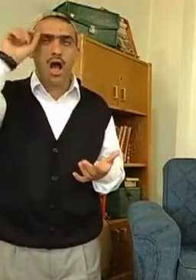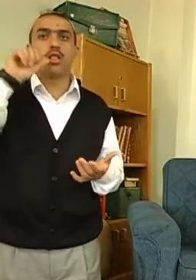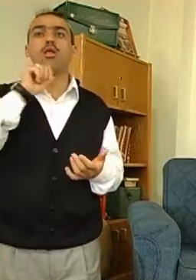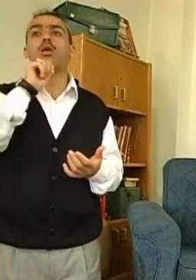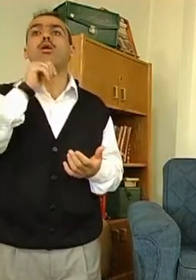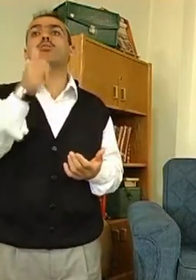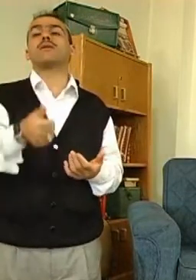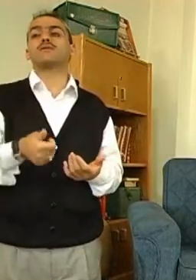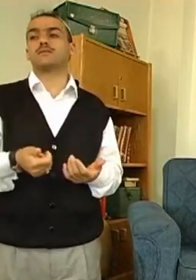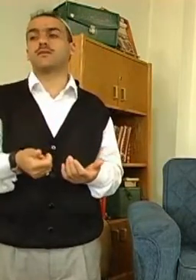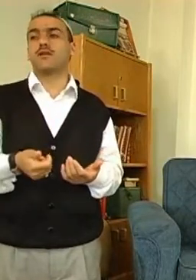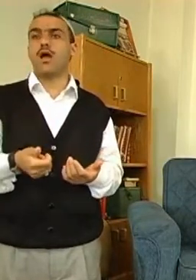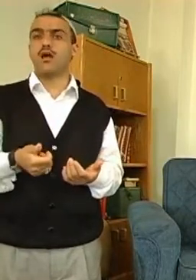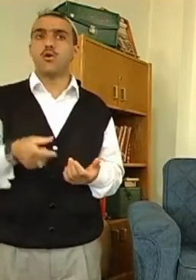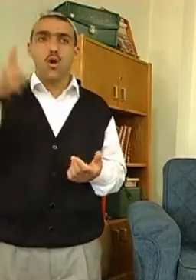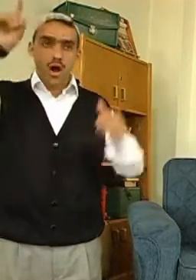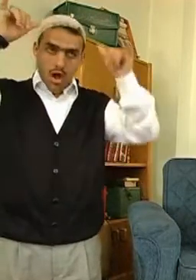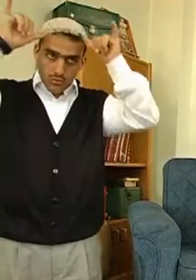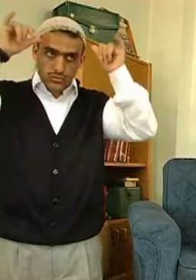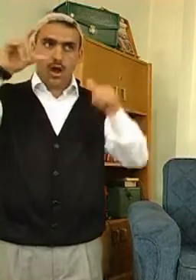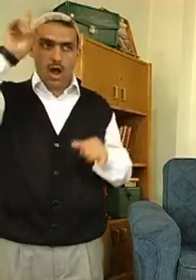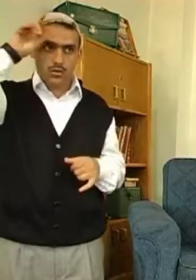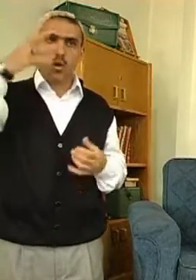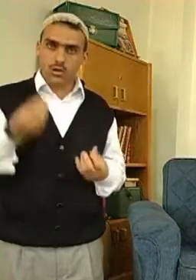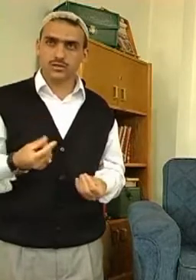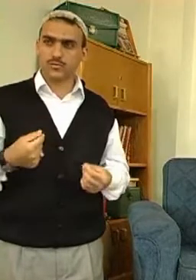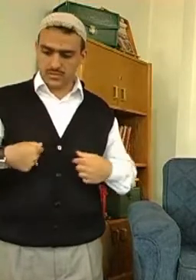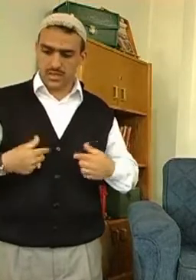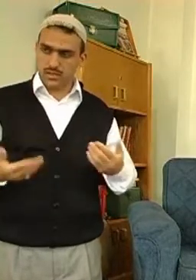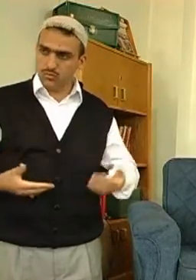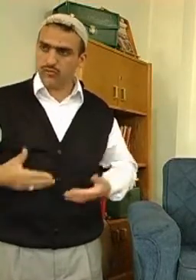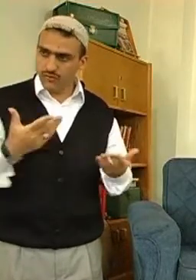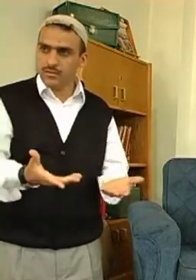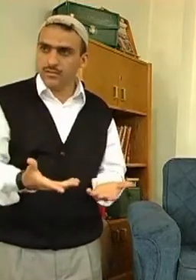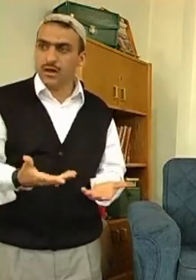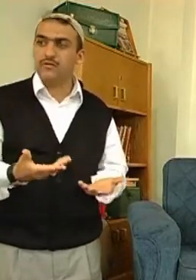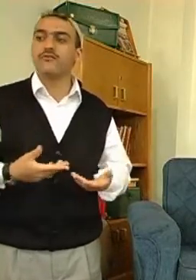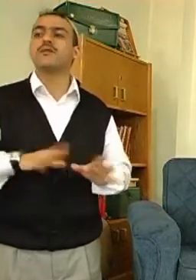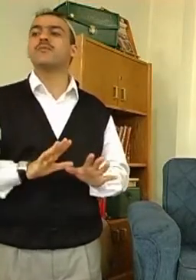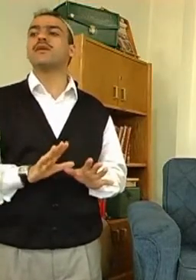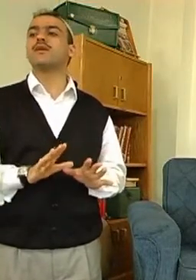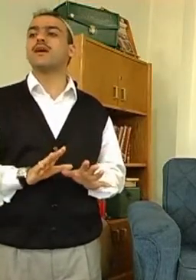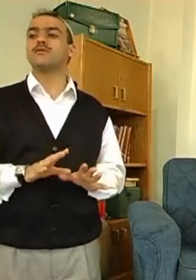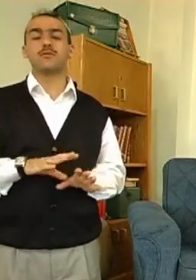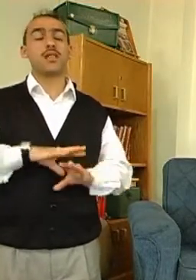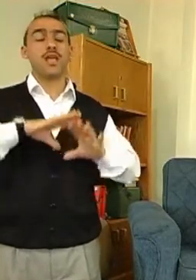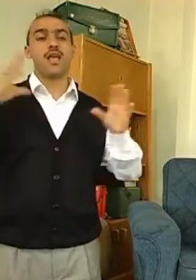yaratmış. Medar bu demek yani. Bizim etrafımızda dönüyor her şey. Her şey bize göre ayarlanmış yani.